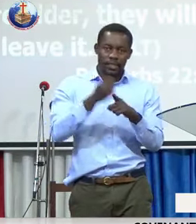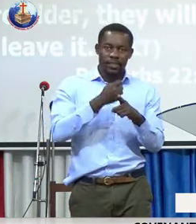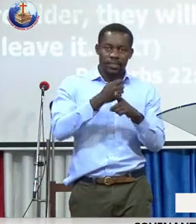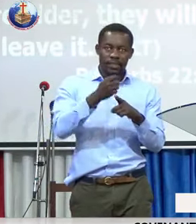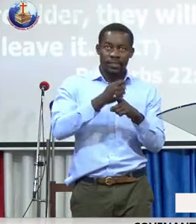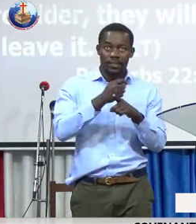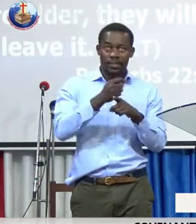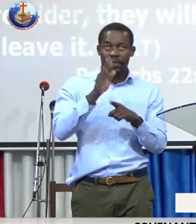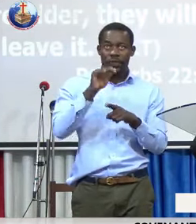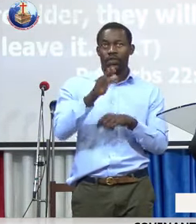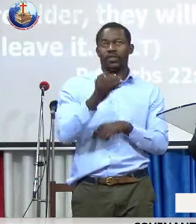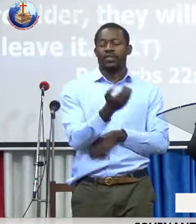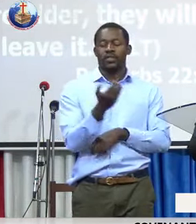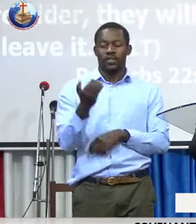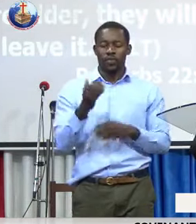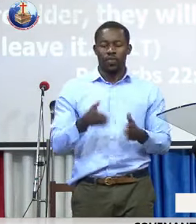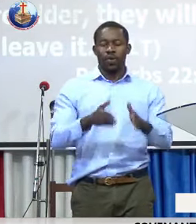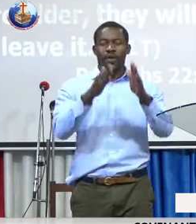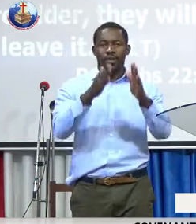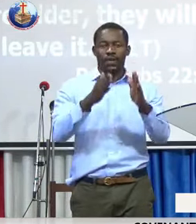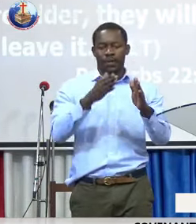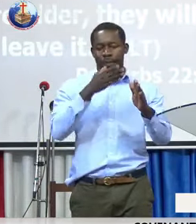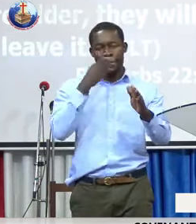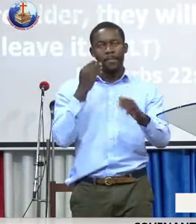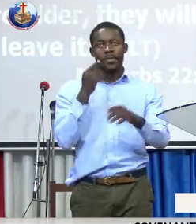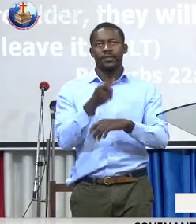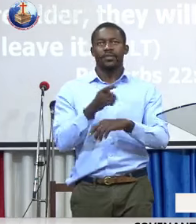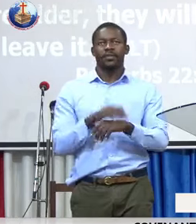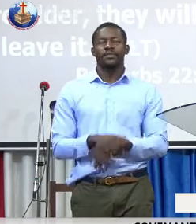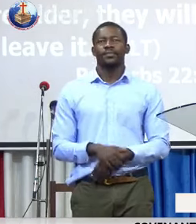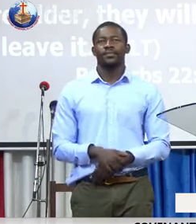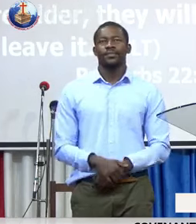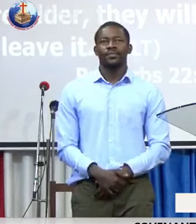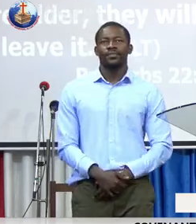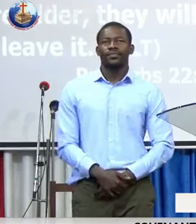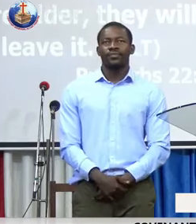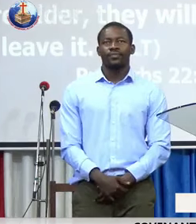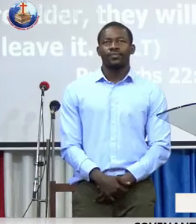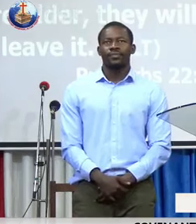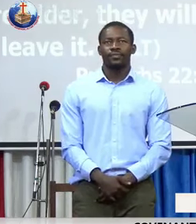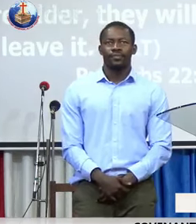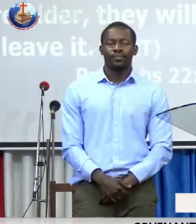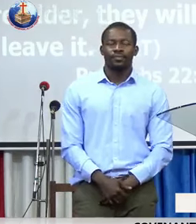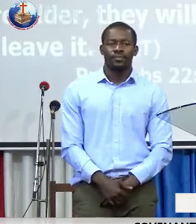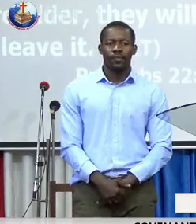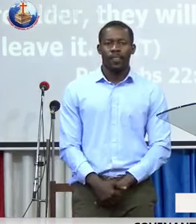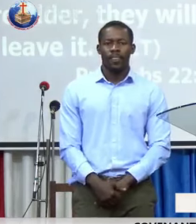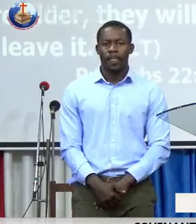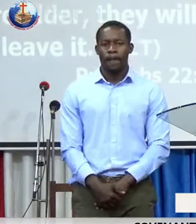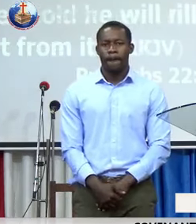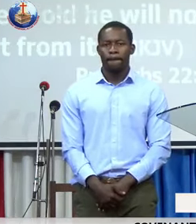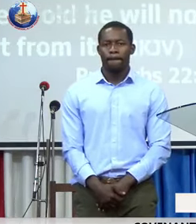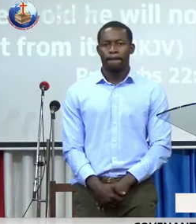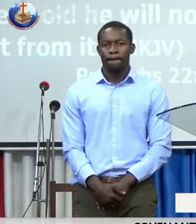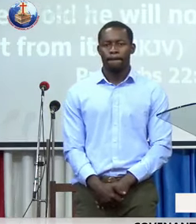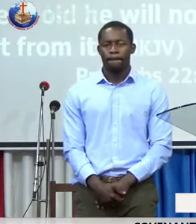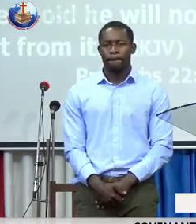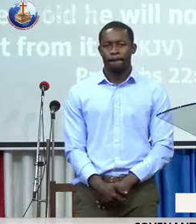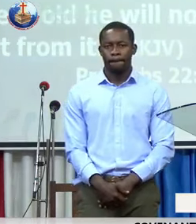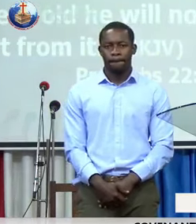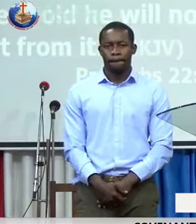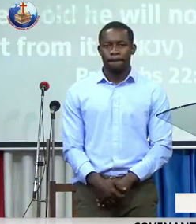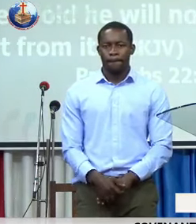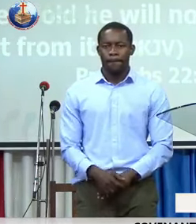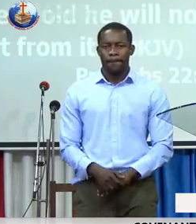the way they should go. Nayo tafsiri ya NKJV nasema kwamba mlee ama mwagize ama mfundishe mtoto wako katika njia ifaayo. In the